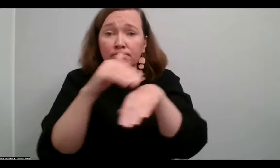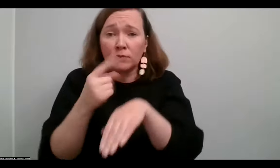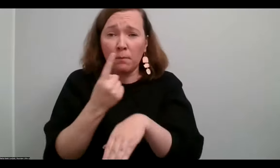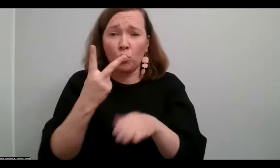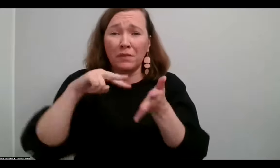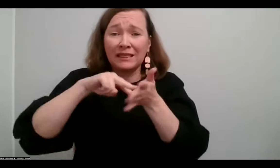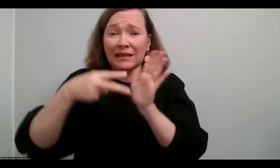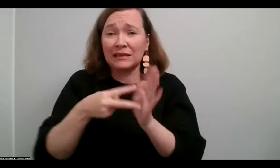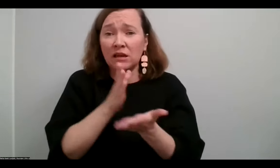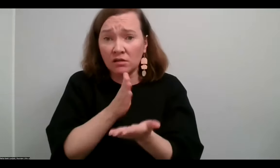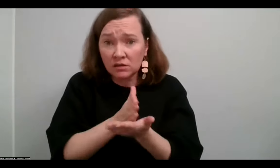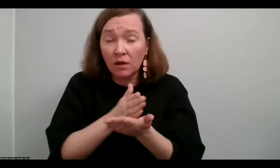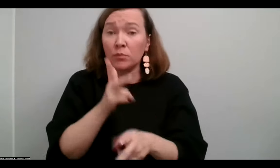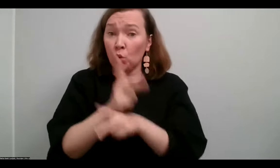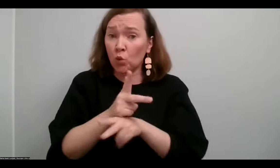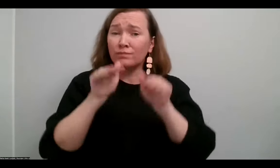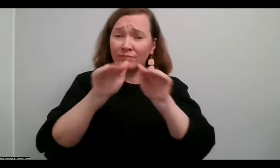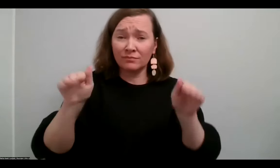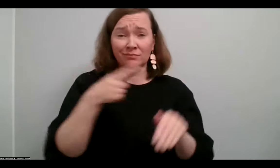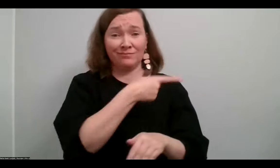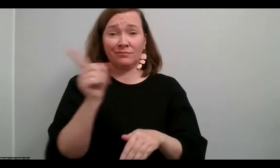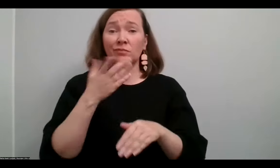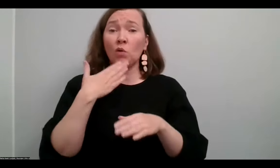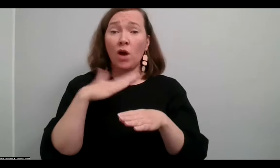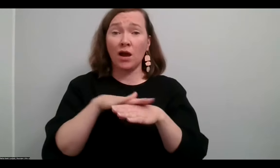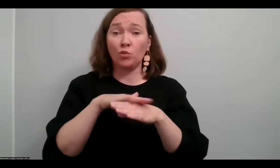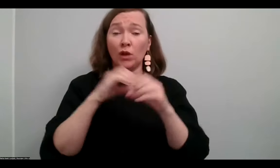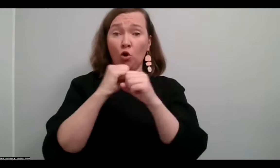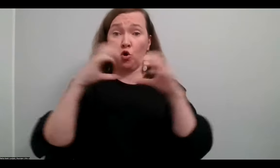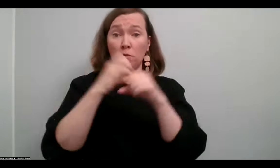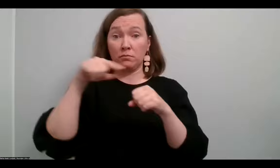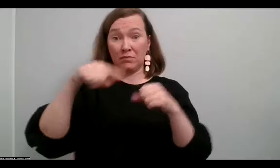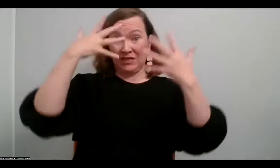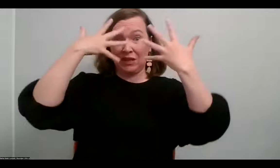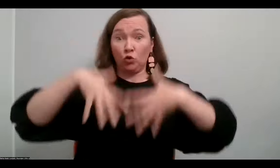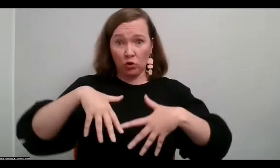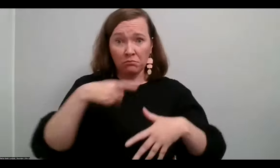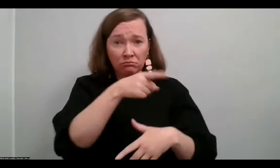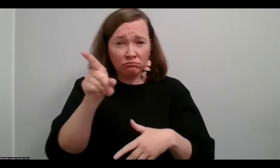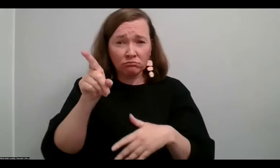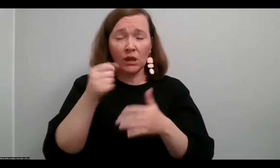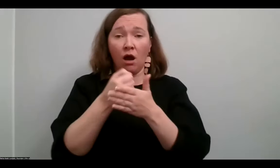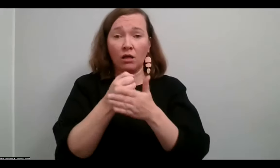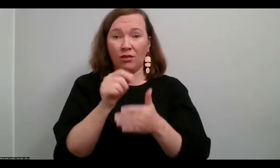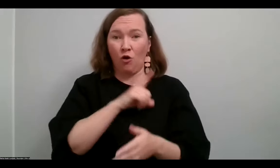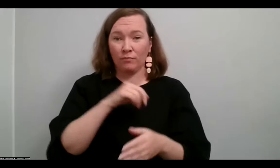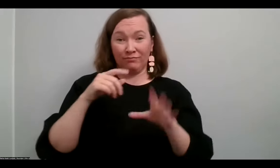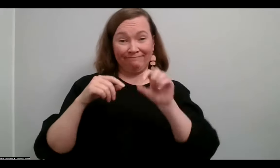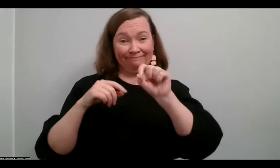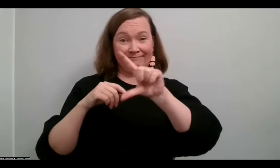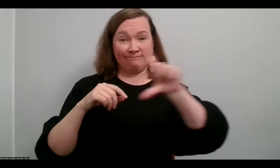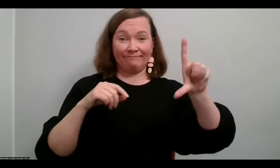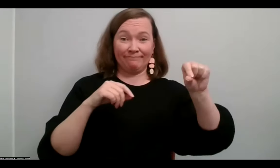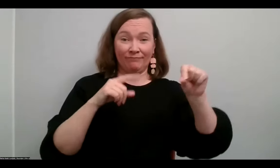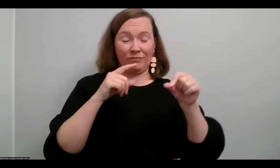TPP-aiheeseen. Ja unohdin tästä muutaman teknisen asian mainita. Jos käytätte Zoomia